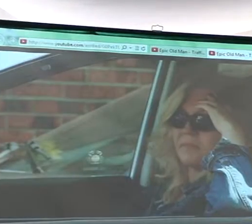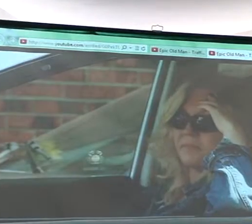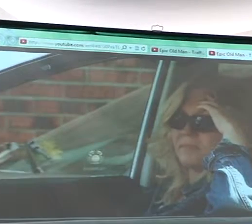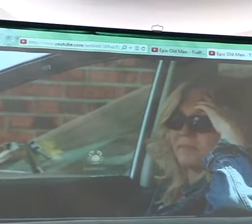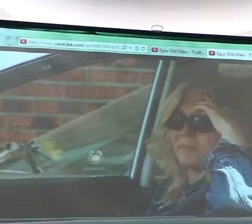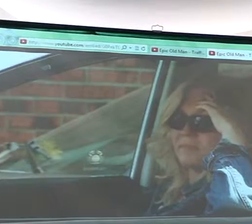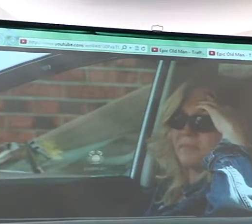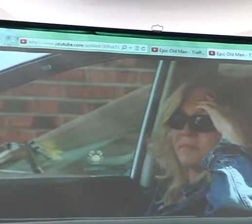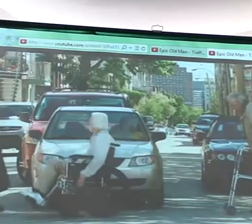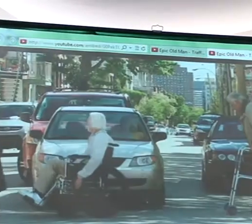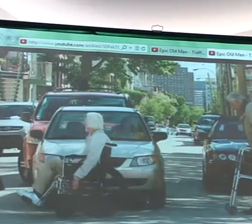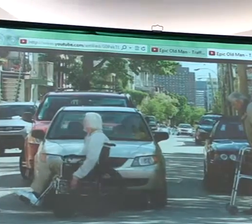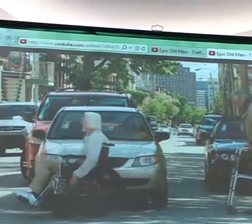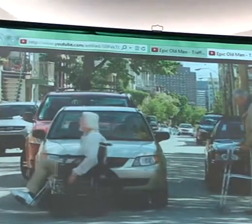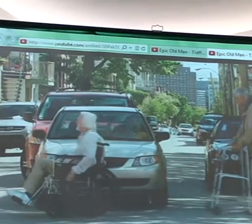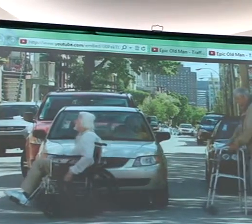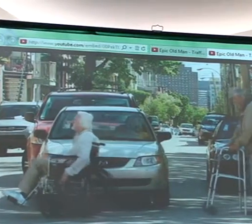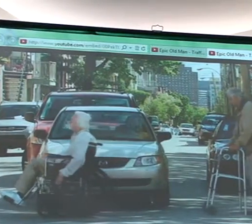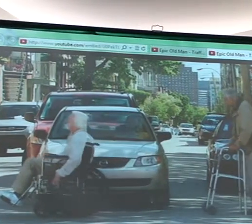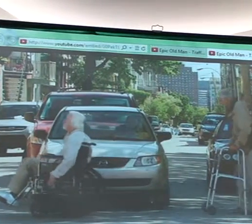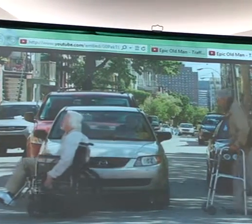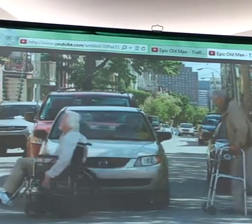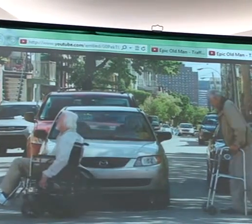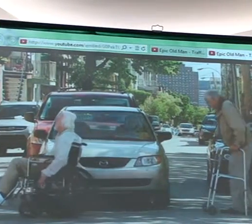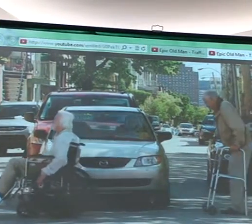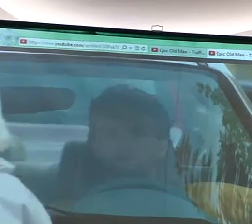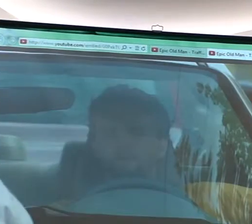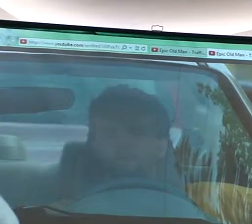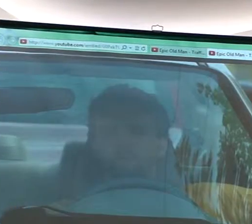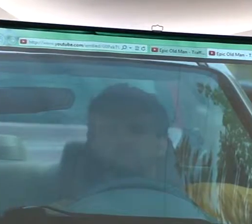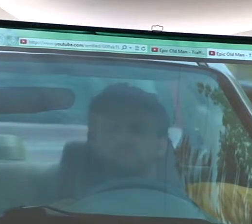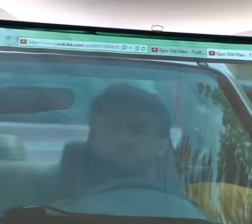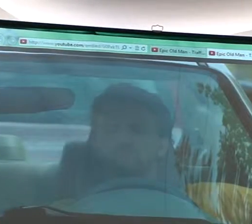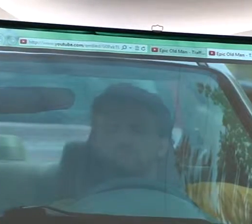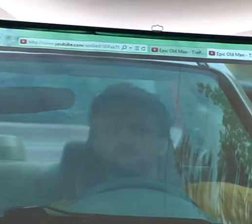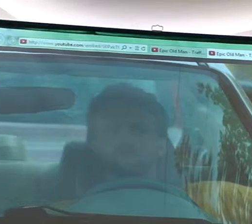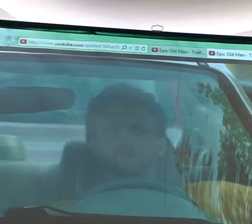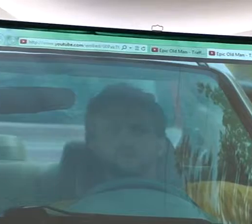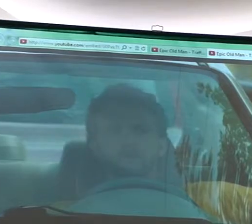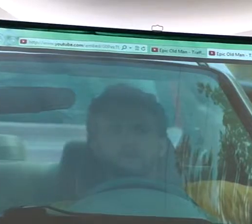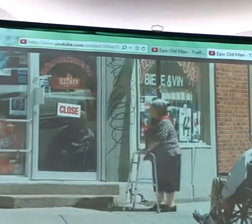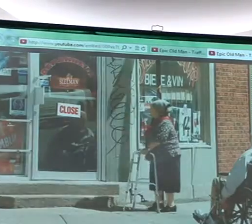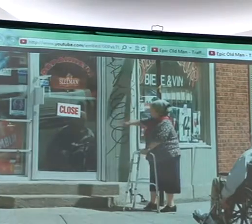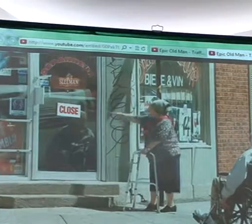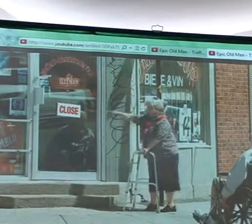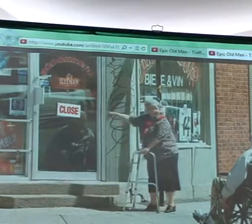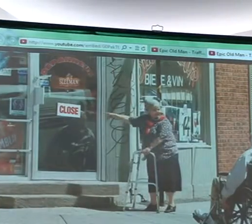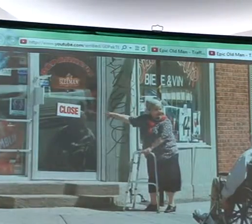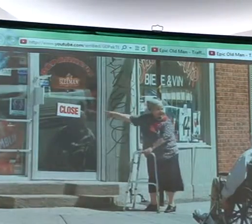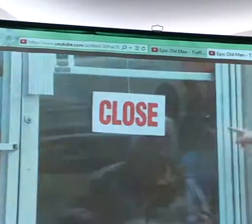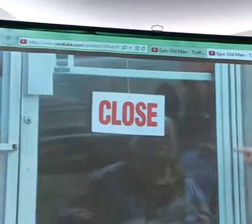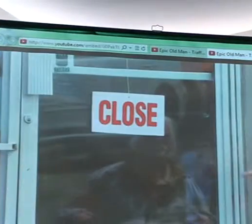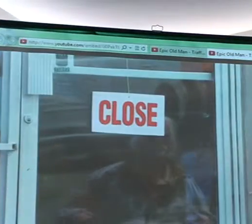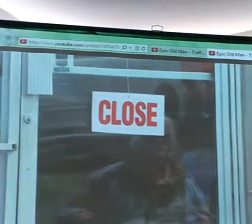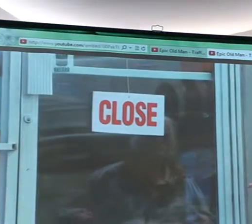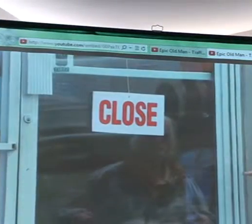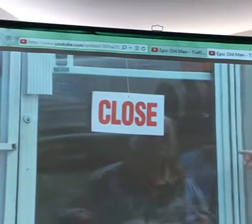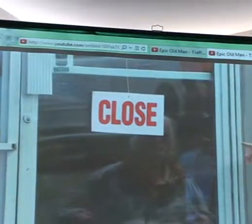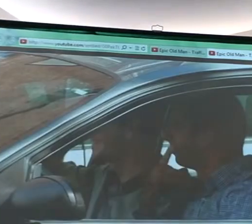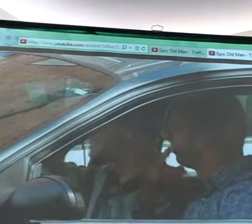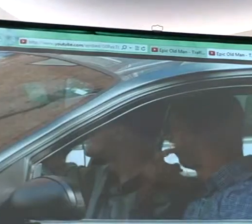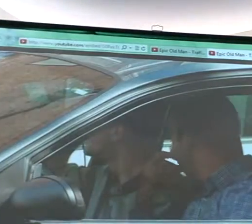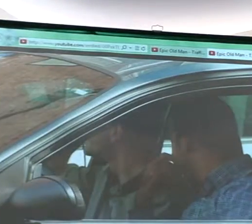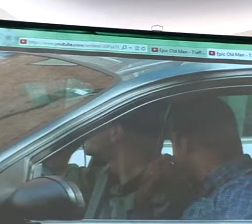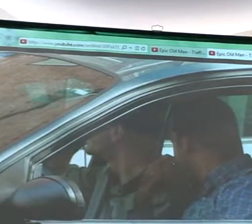outra comandador, né, na velocidade que lhes é possível. Eles estão indo